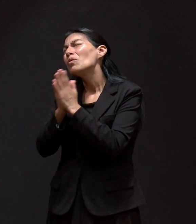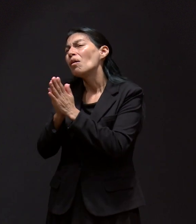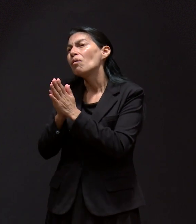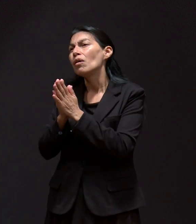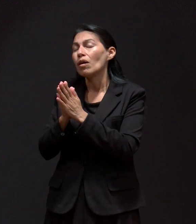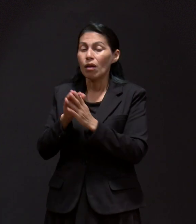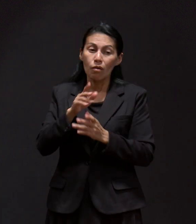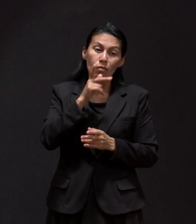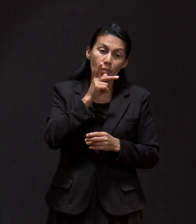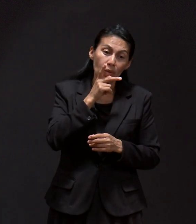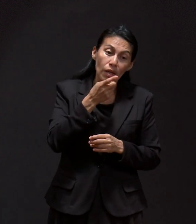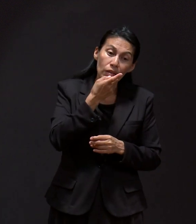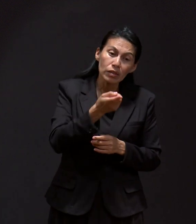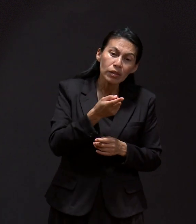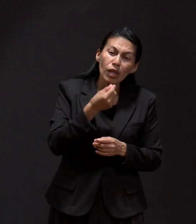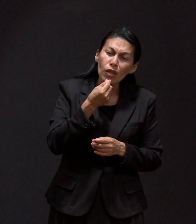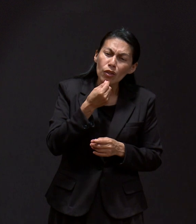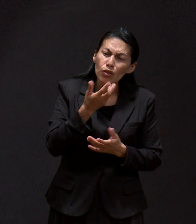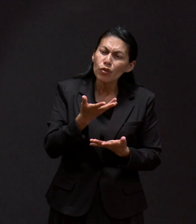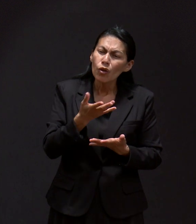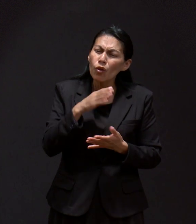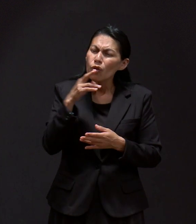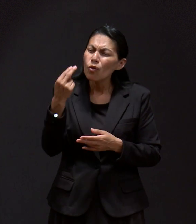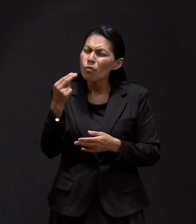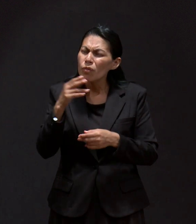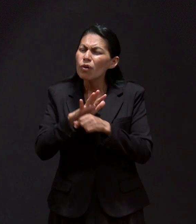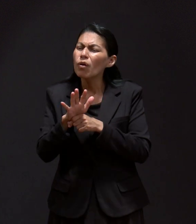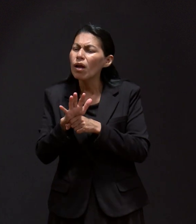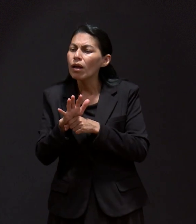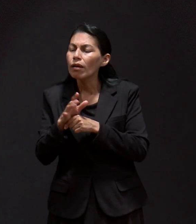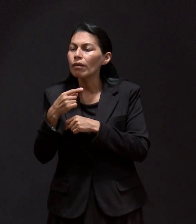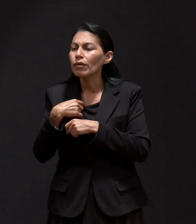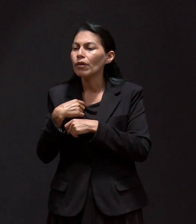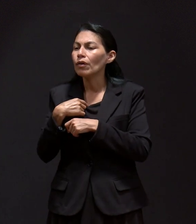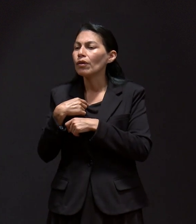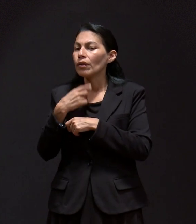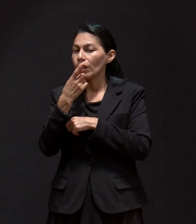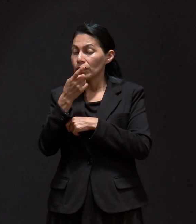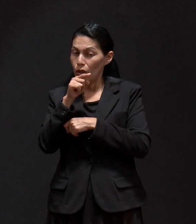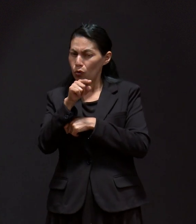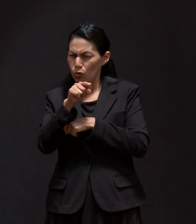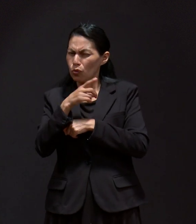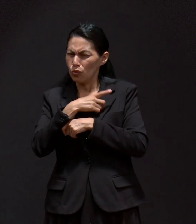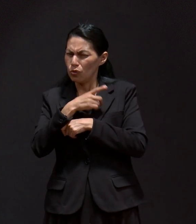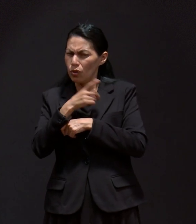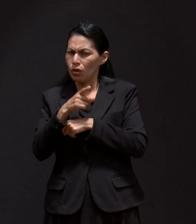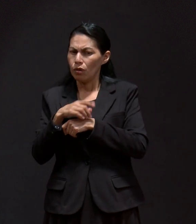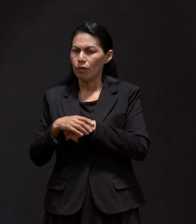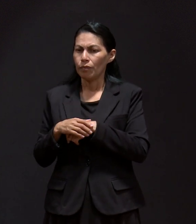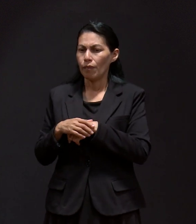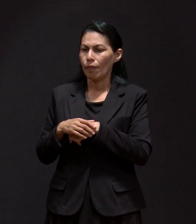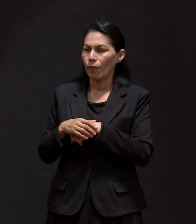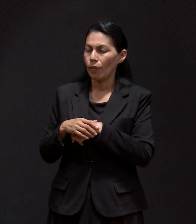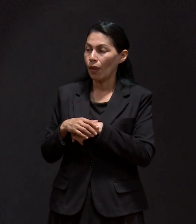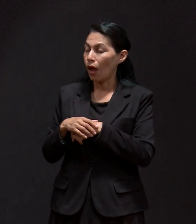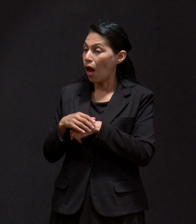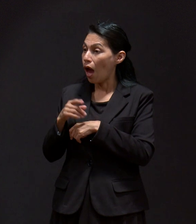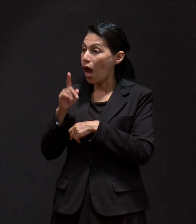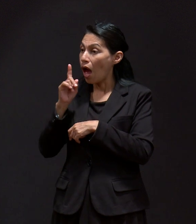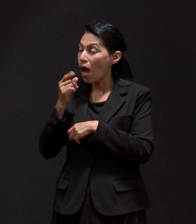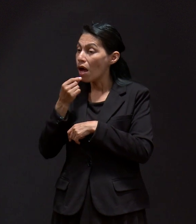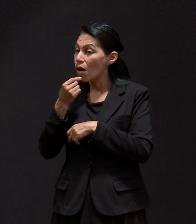vamos a buscar el nombre del niño y yo le decía elige lo todo está bien tú tú tú y media y si es niña